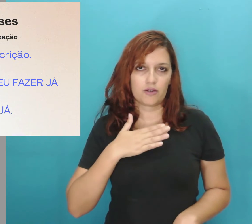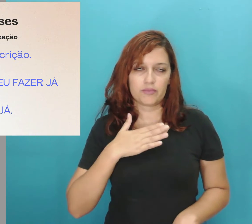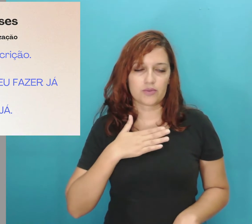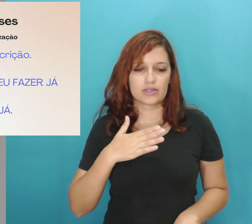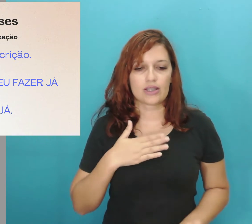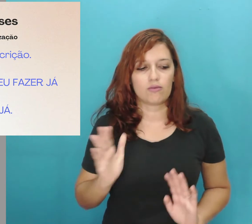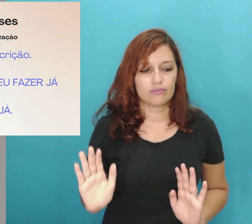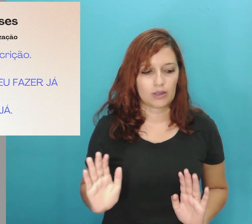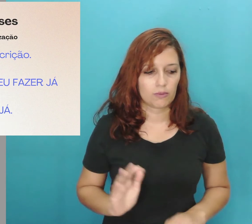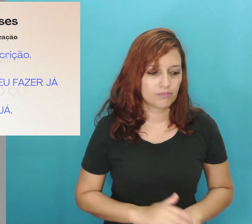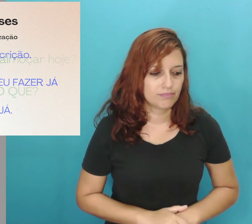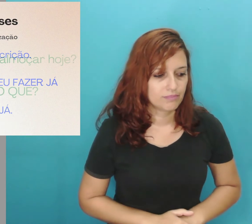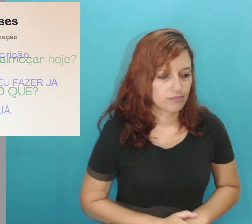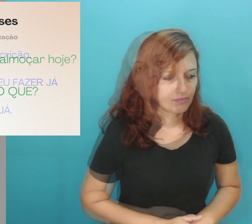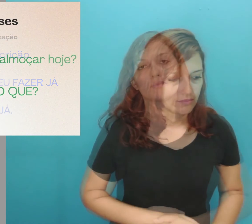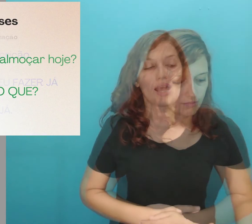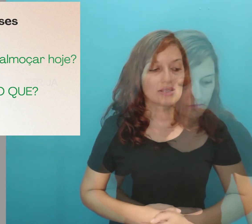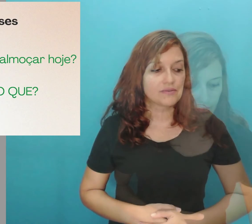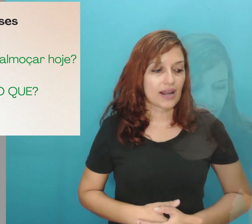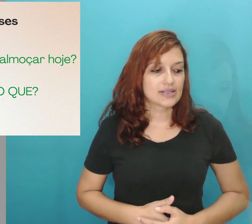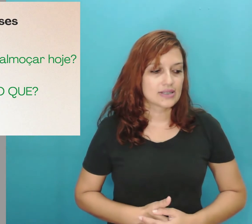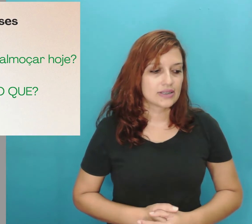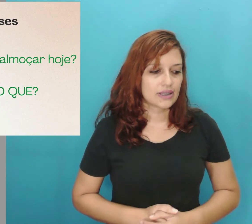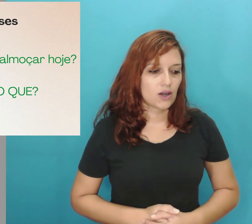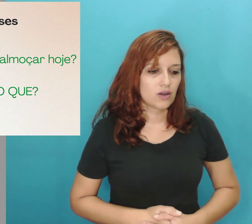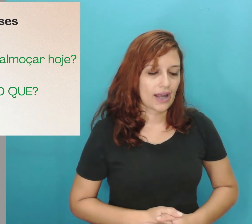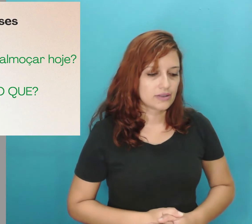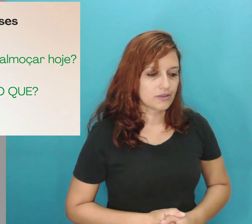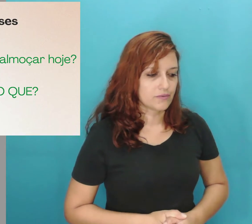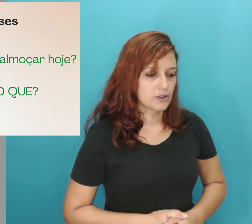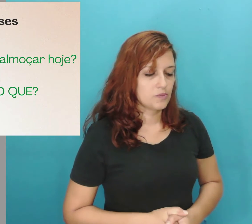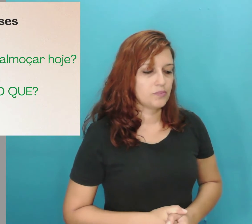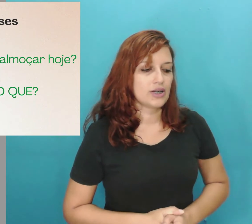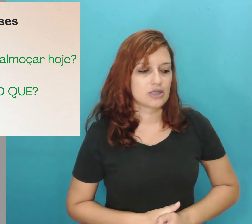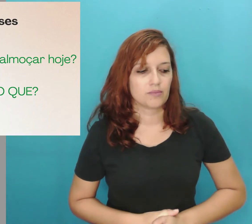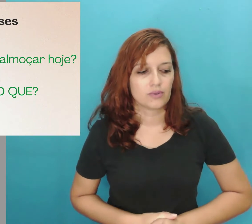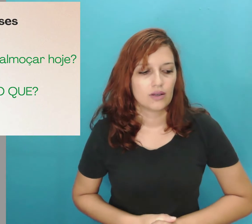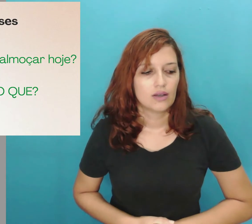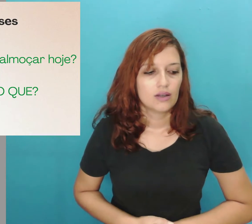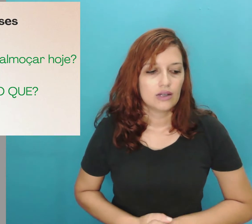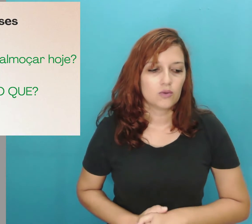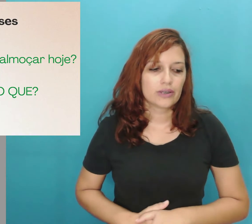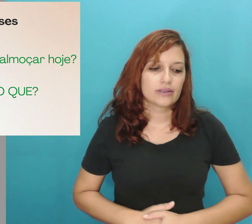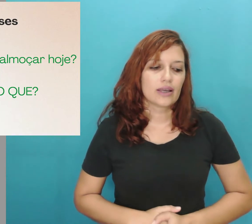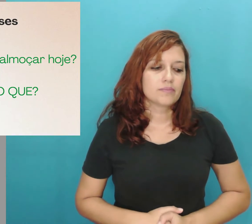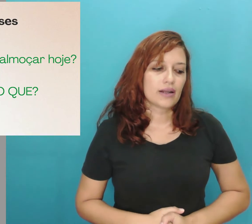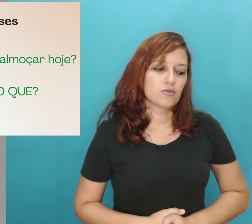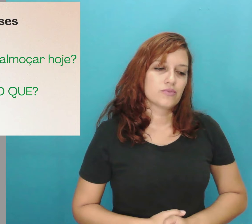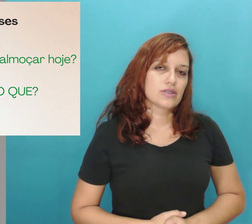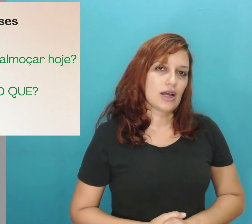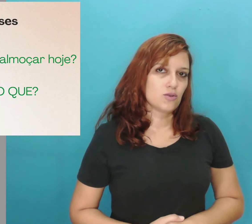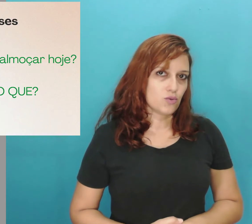mesmo sinal, tá bom? As frases interrogativas. Por exemplo, o que tem para almoçar